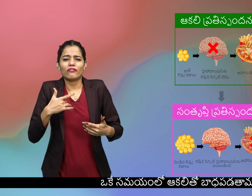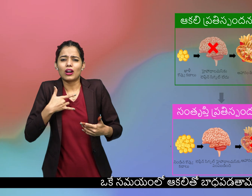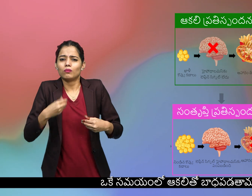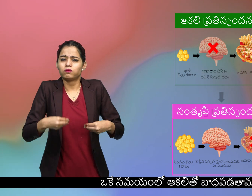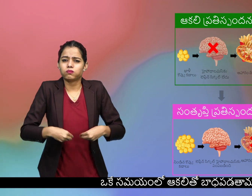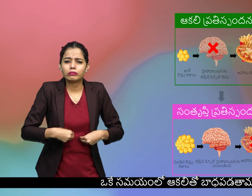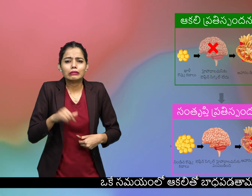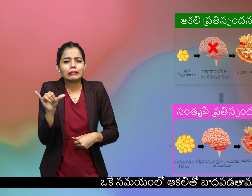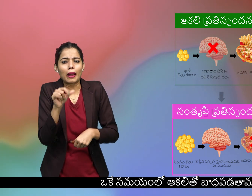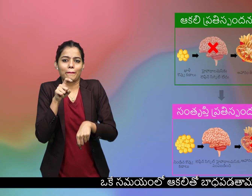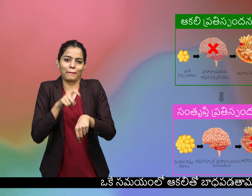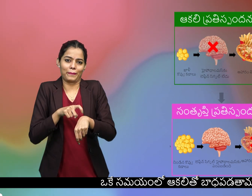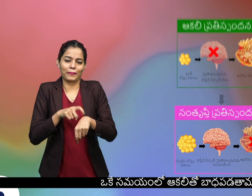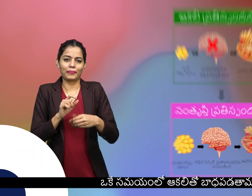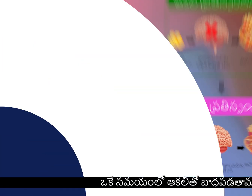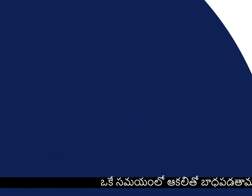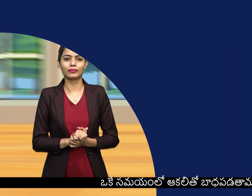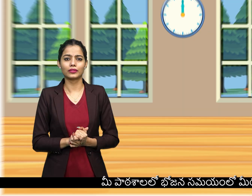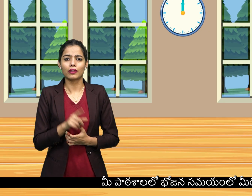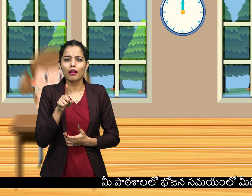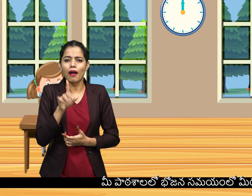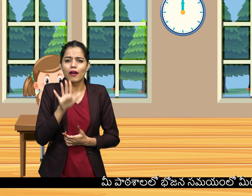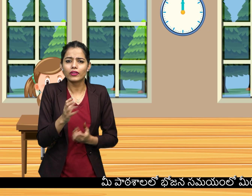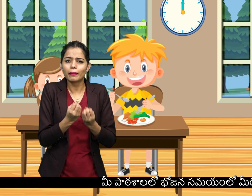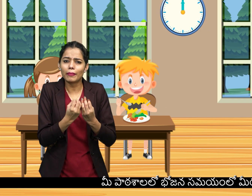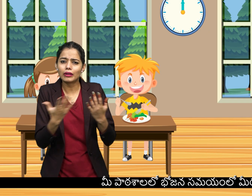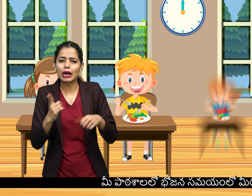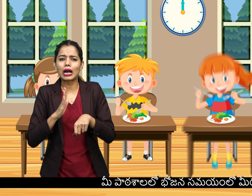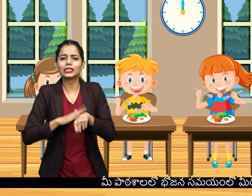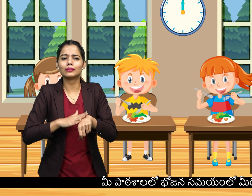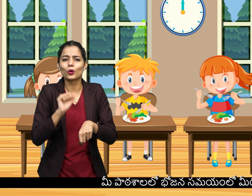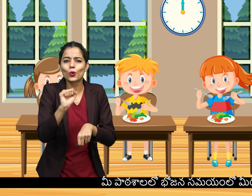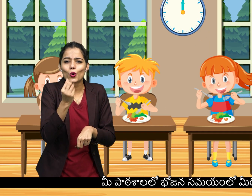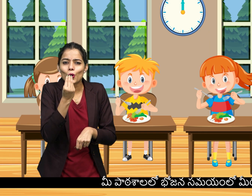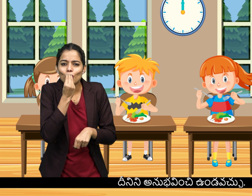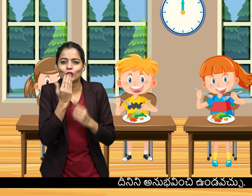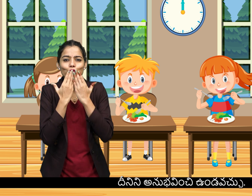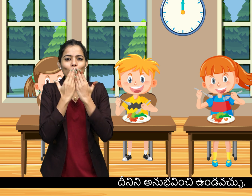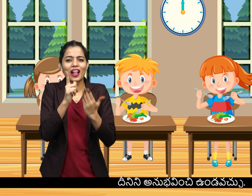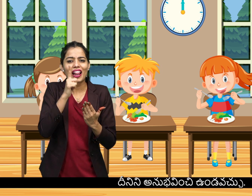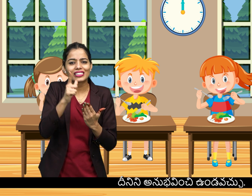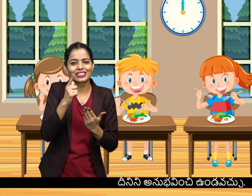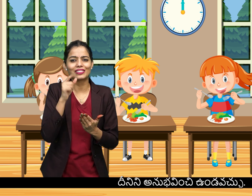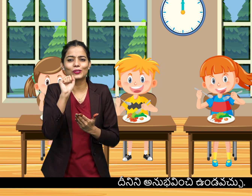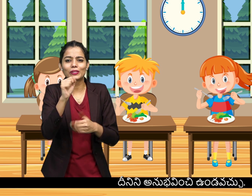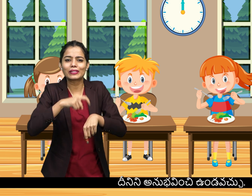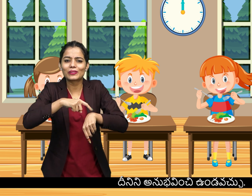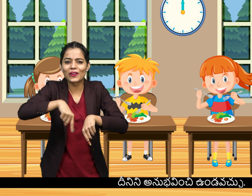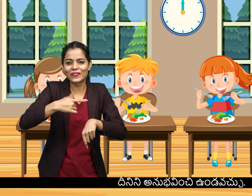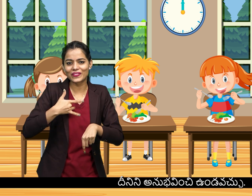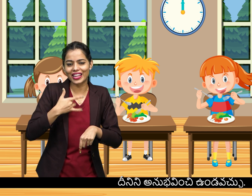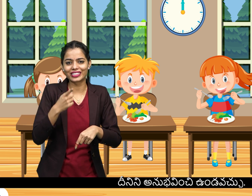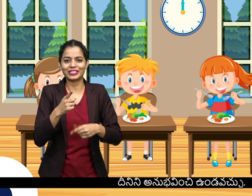సమయంలో ఆకలితో బాధపడతాం. మీ పాఠశాలలో భోజన సమయంలో మీరు దీనిని అనుభవించి ఉండవచ్చు.